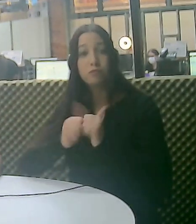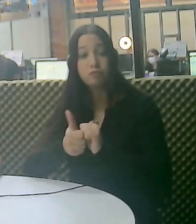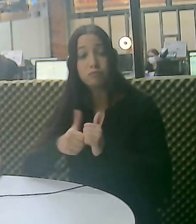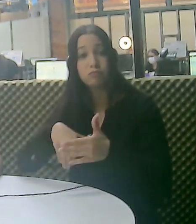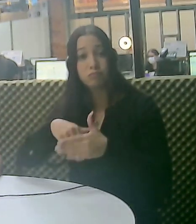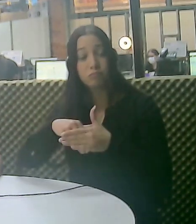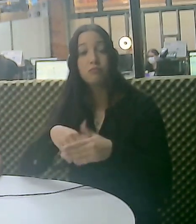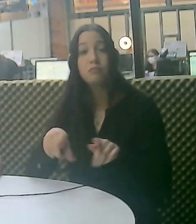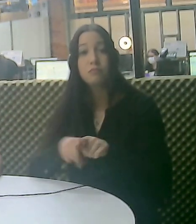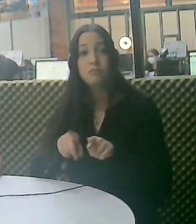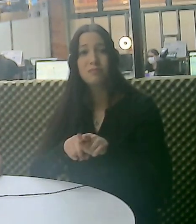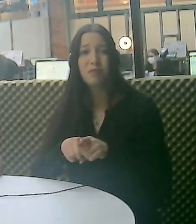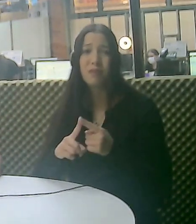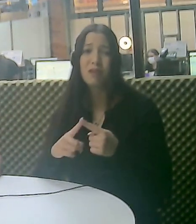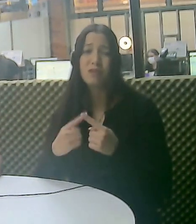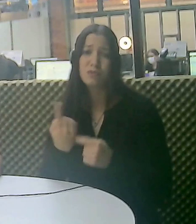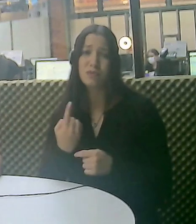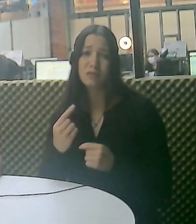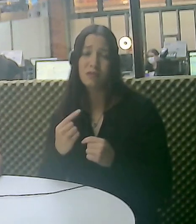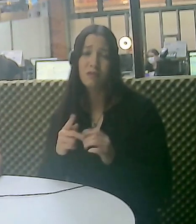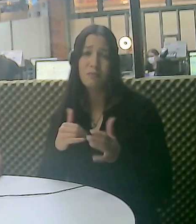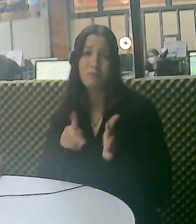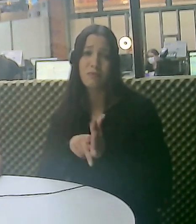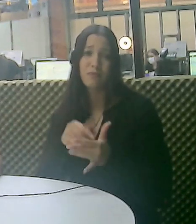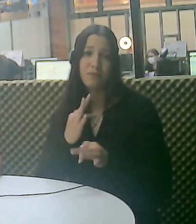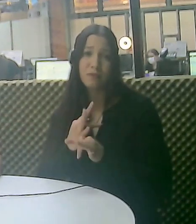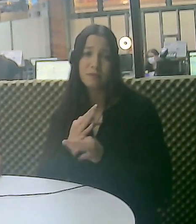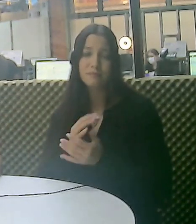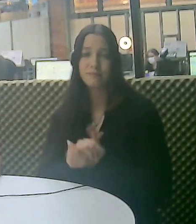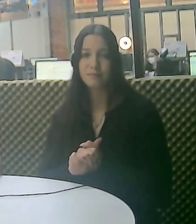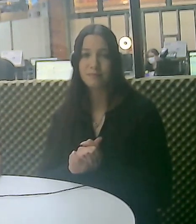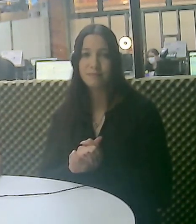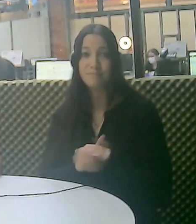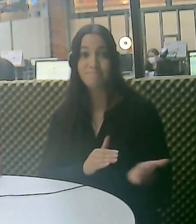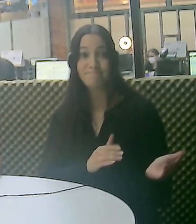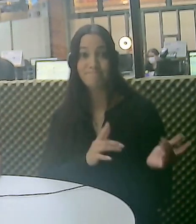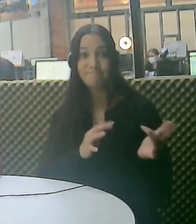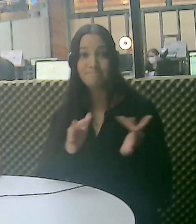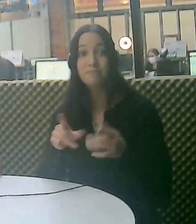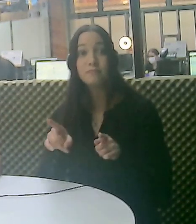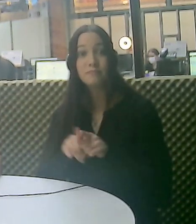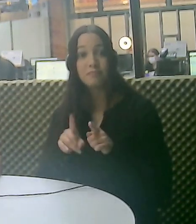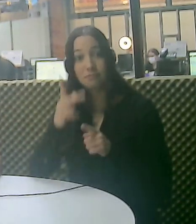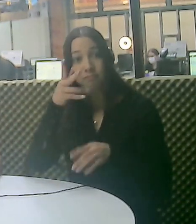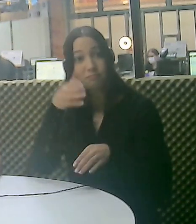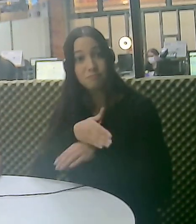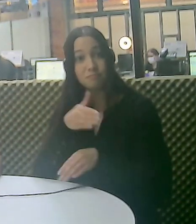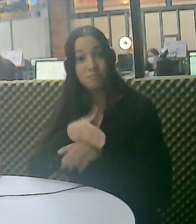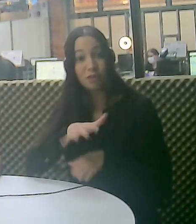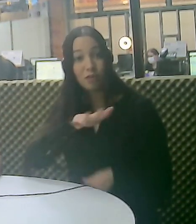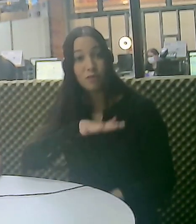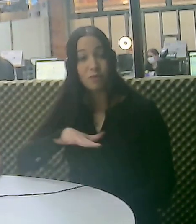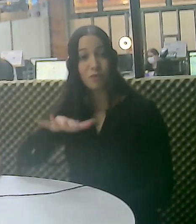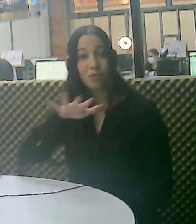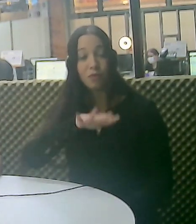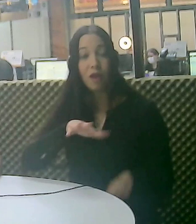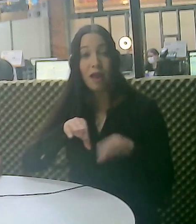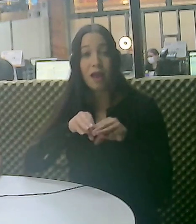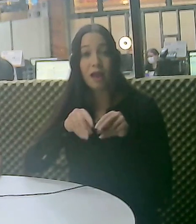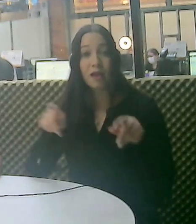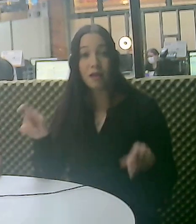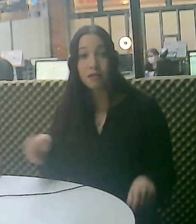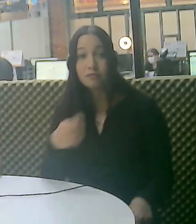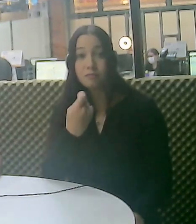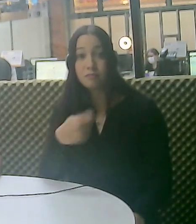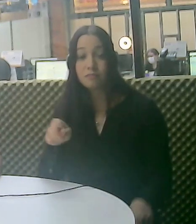pouquinho dessa solidão que é as férias, né? Nesse período também tem sido bastante procurado espaços como a Arena Beach Tennis, a